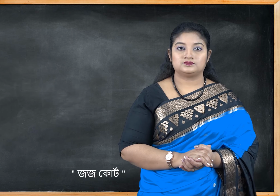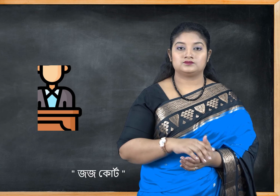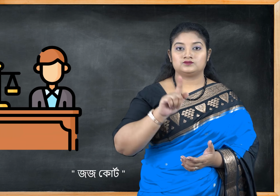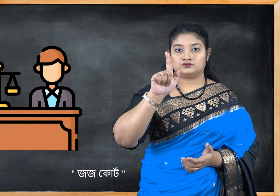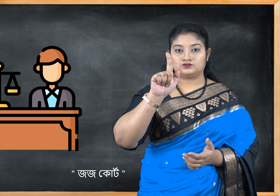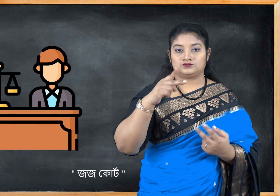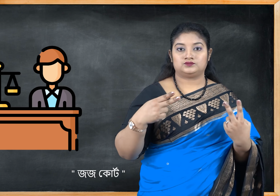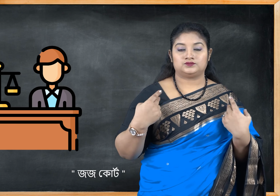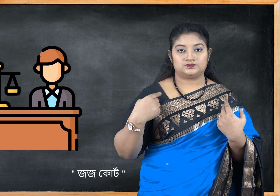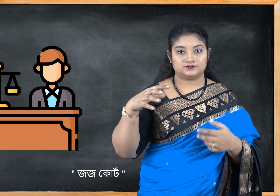জজ কোর্ট,